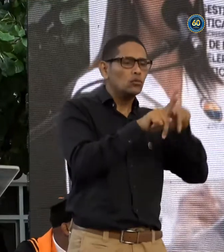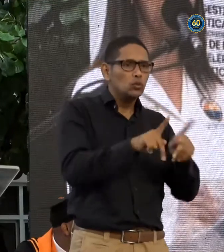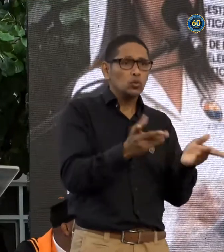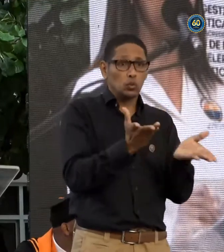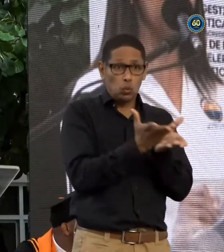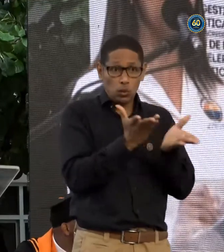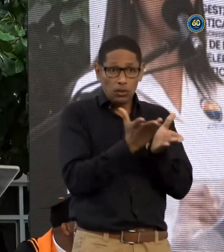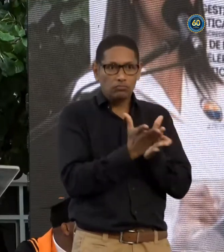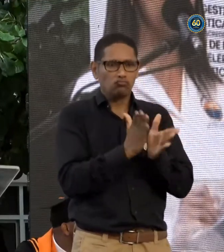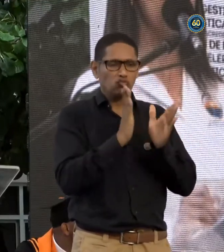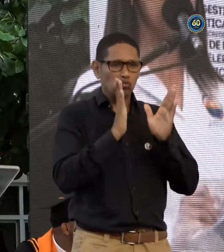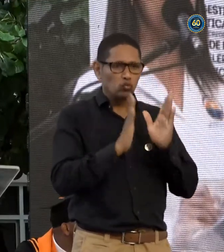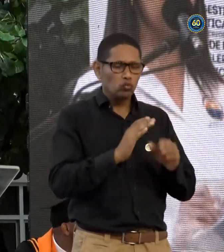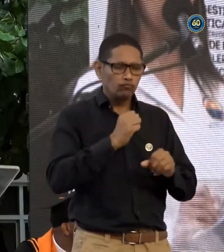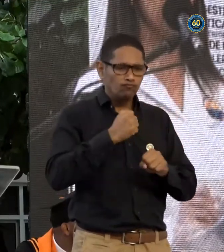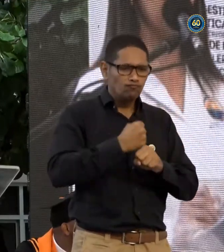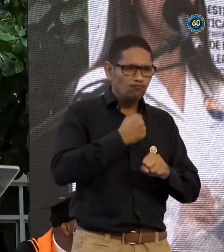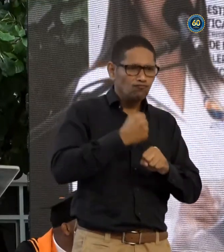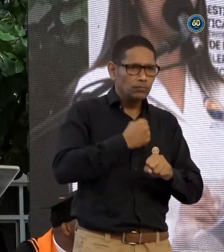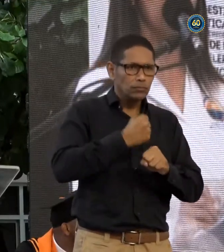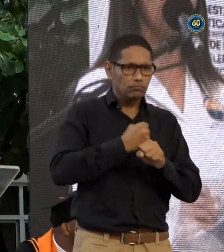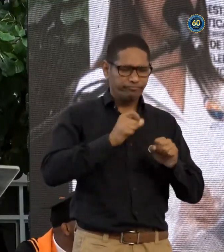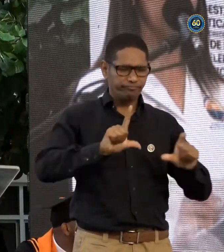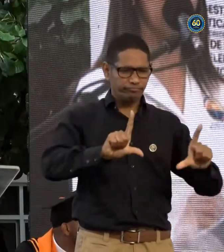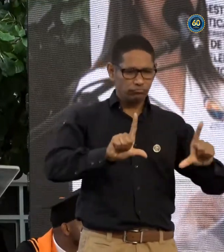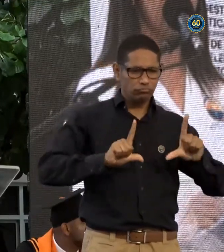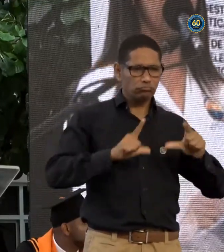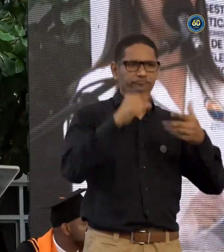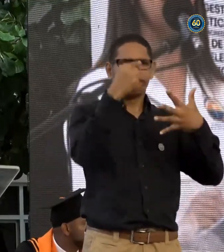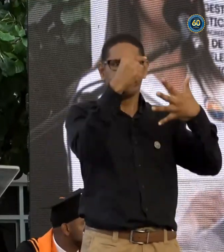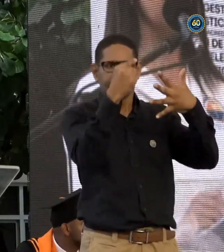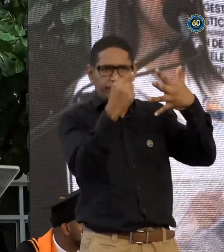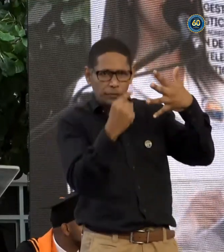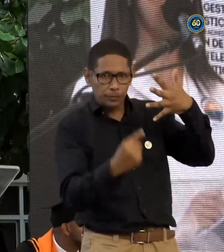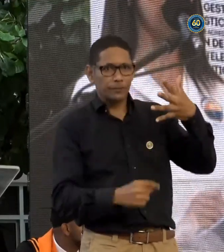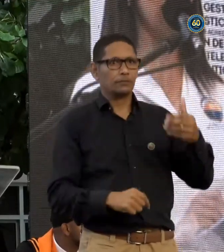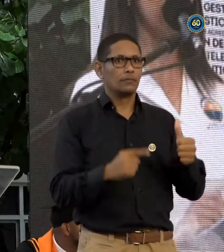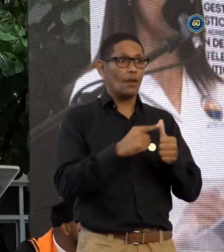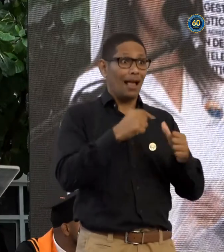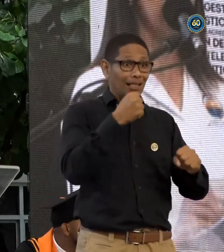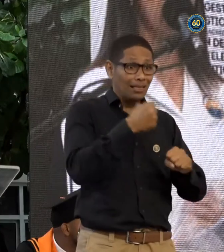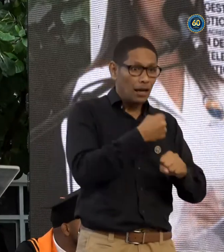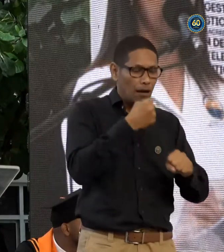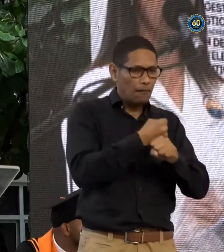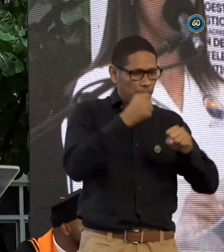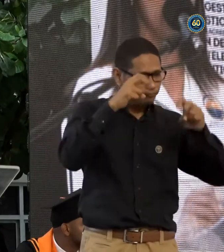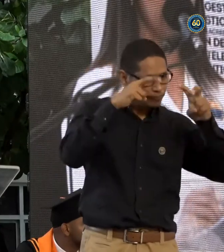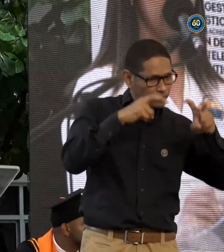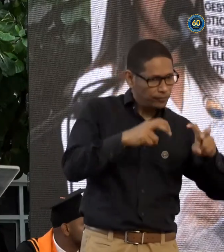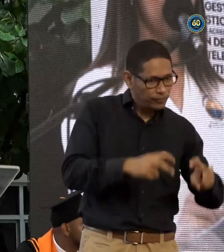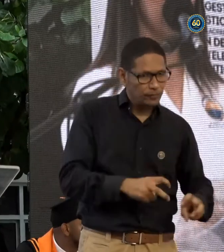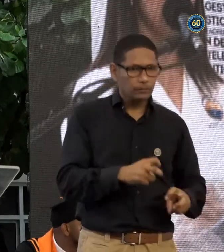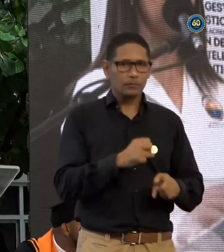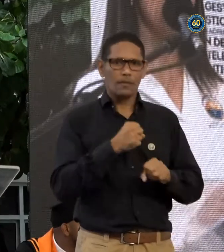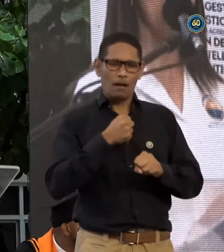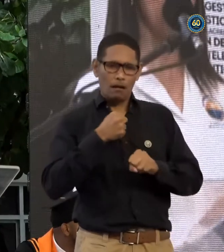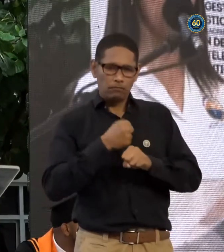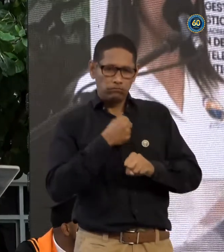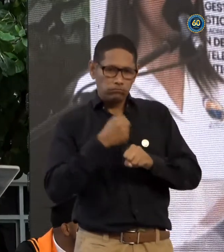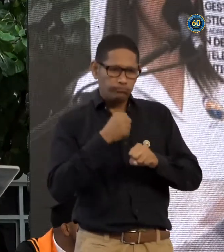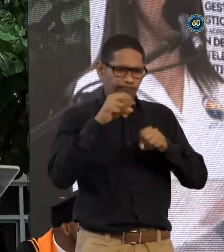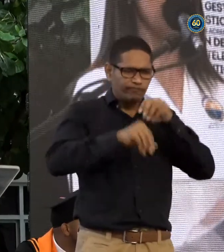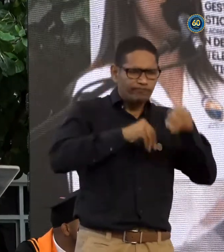de trabajo de grado con alguna de las siguientes modalidades Trabajo de investigación trabajo de creación